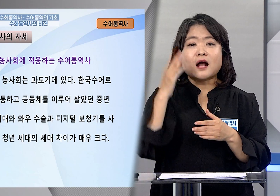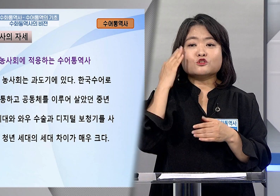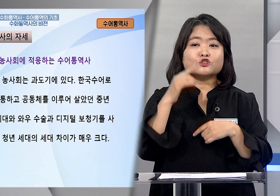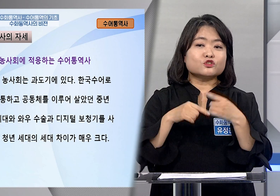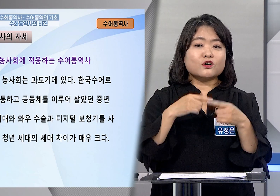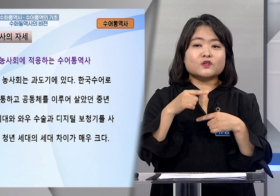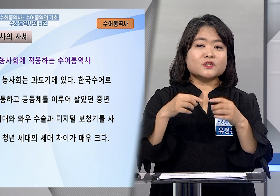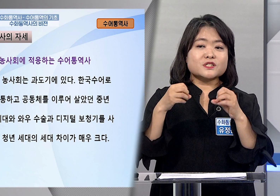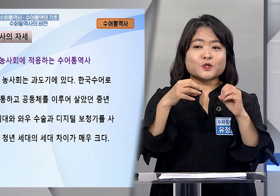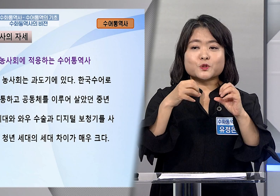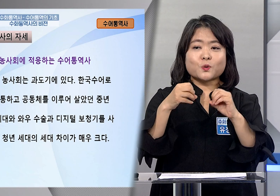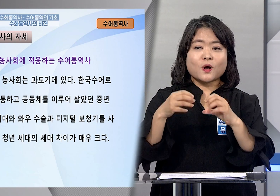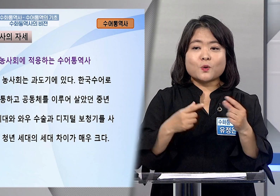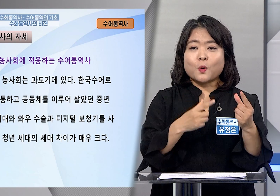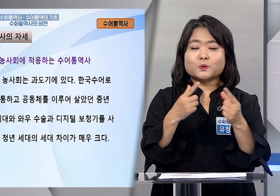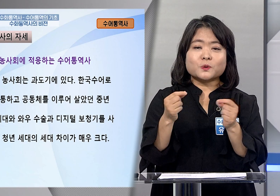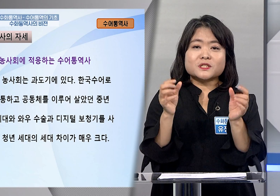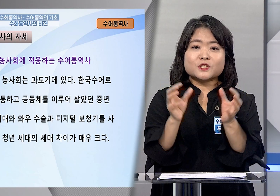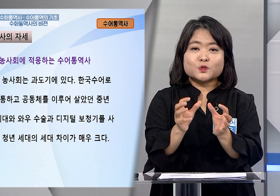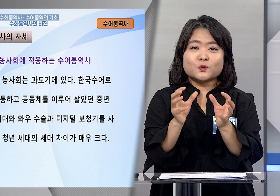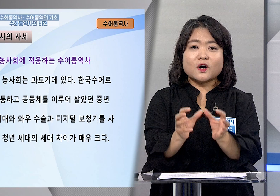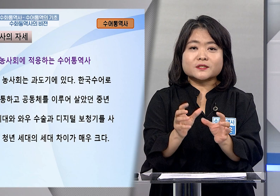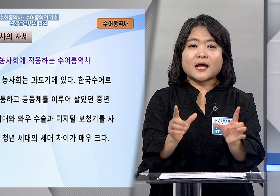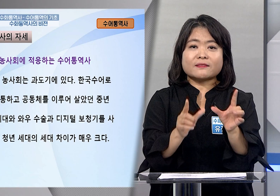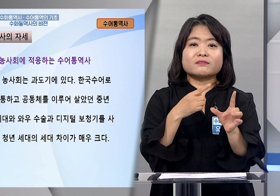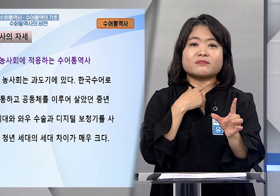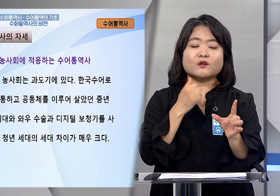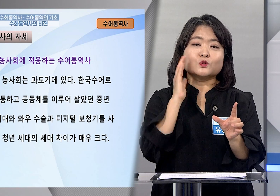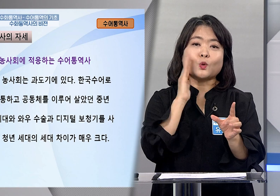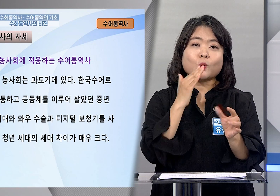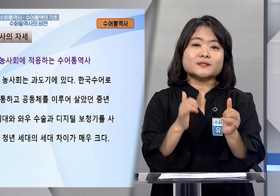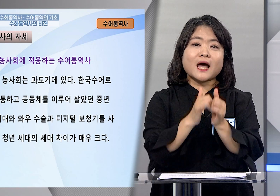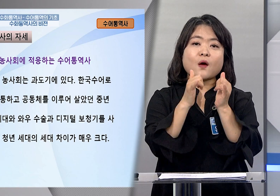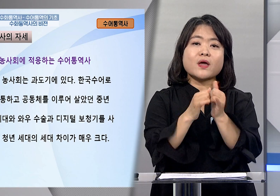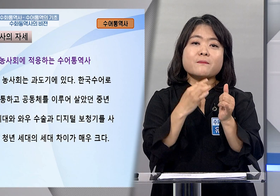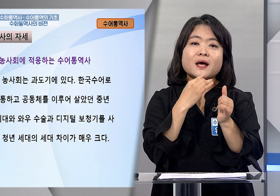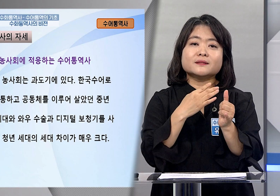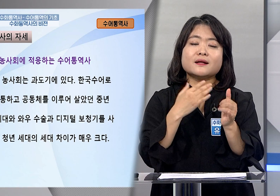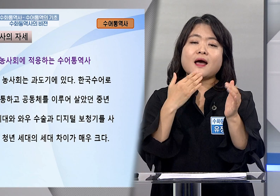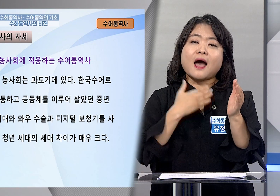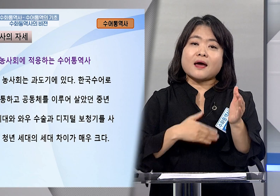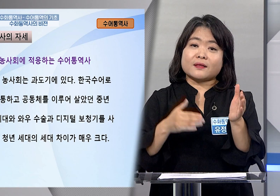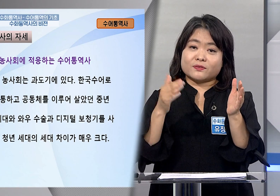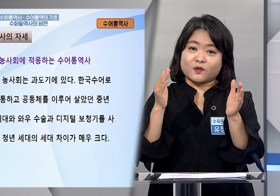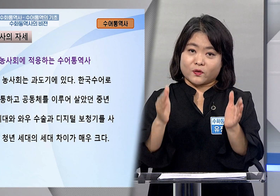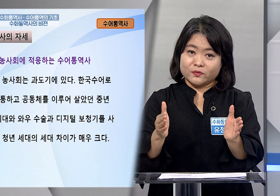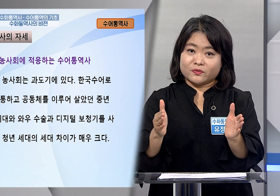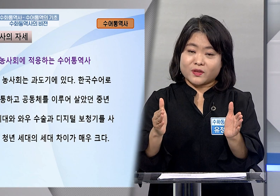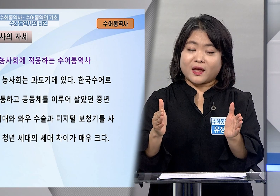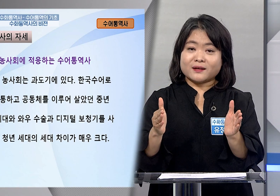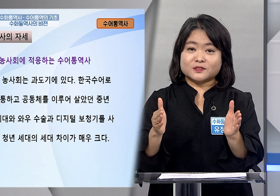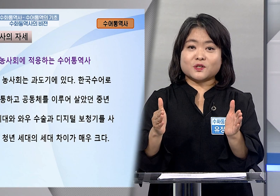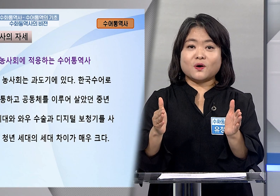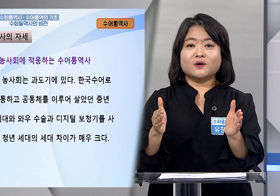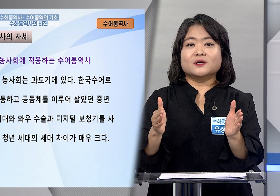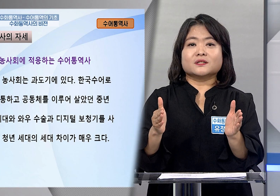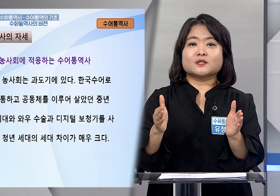한국 수어로 의사소통하고 공동체를 이루어 살았던 농사회만 알았던, 네, 그렇죠? 그래서